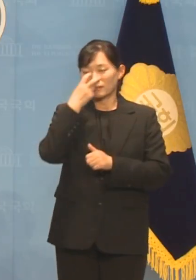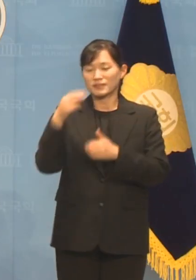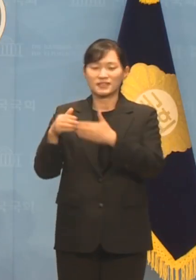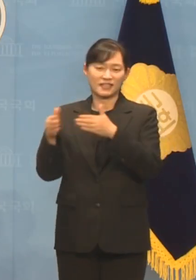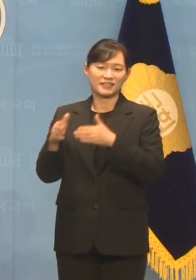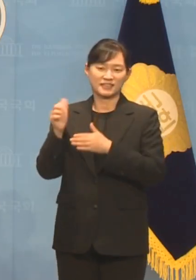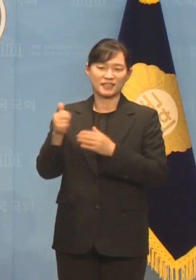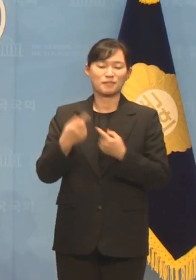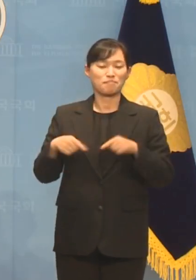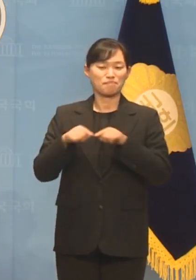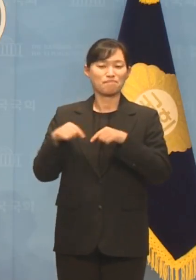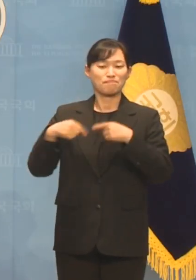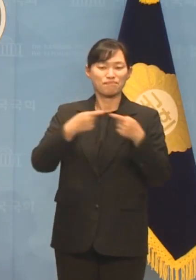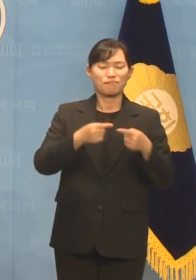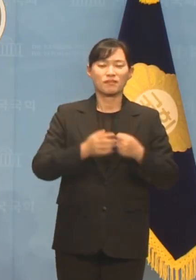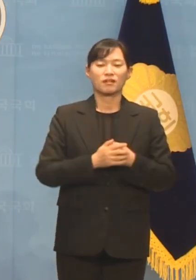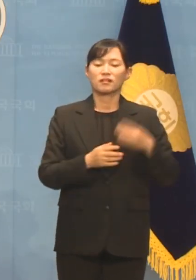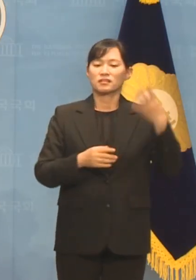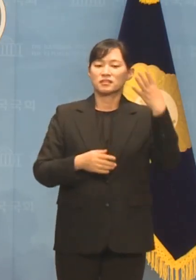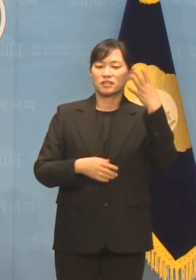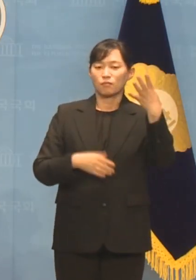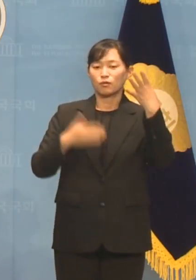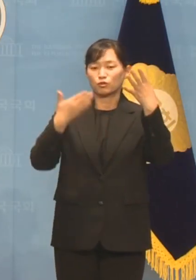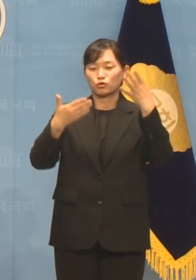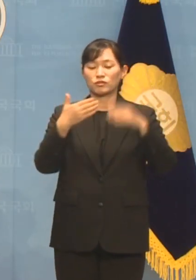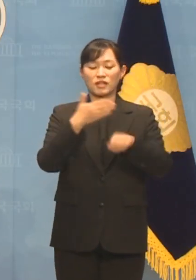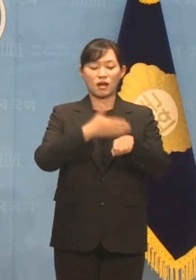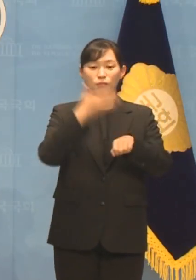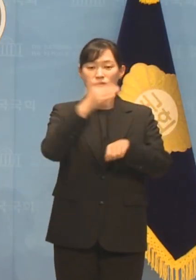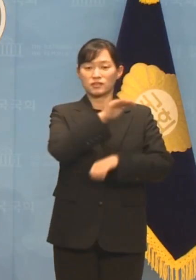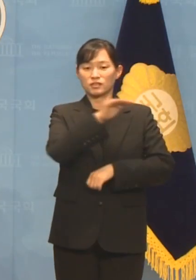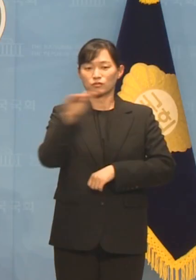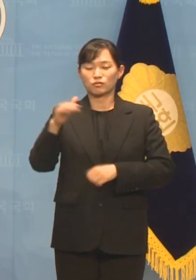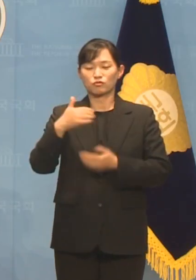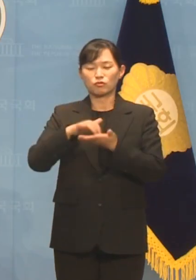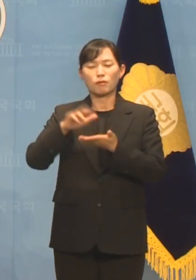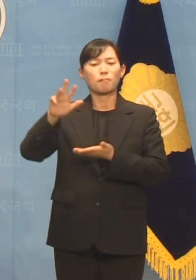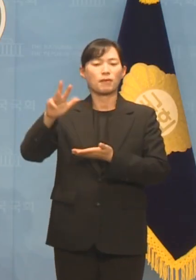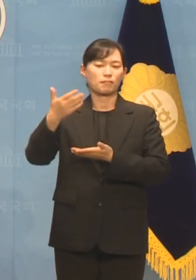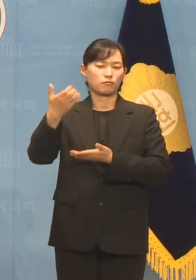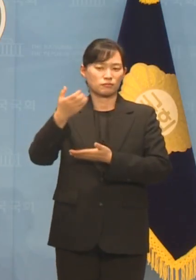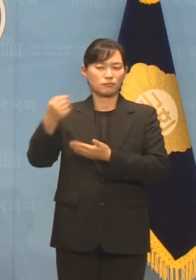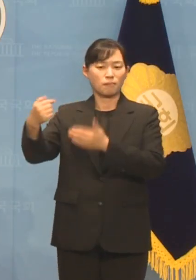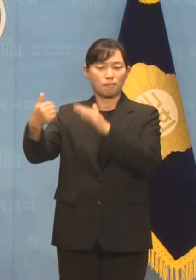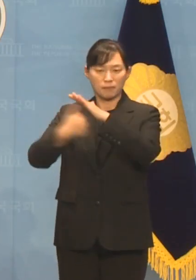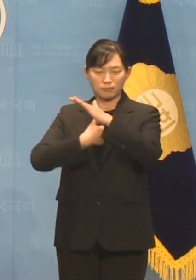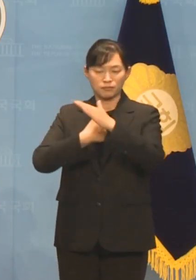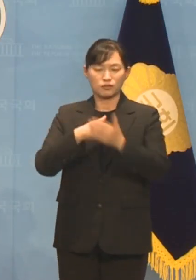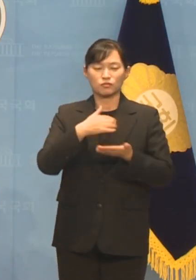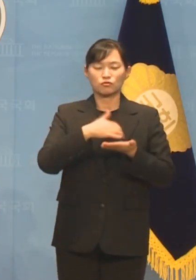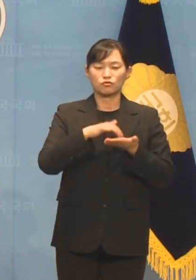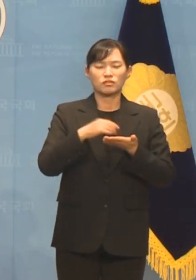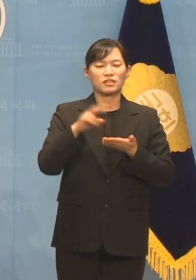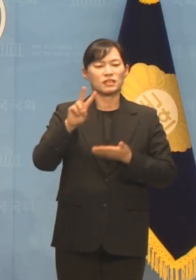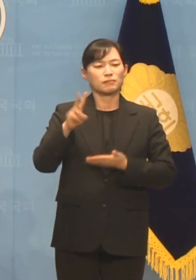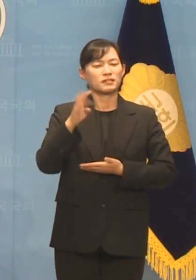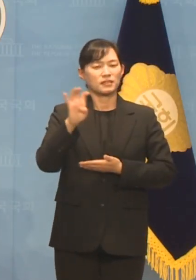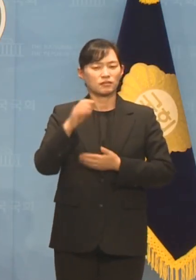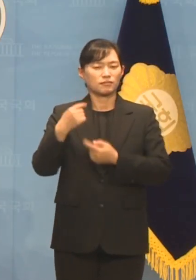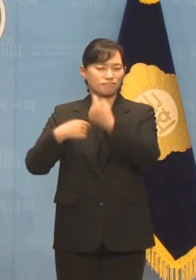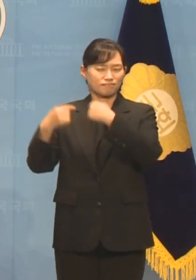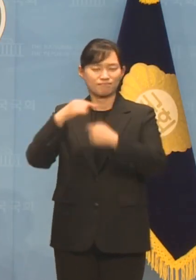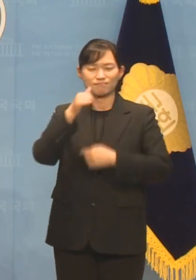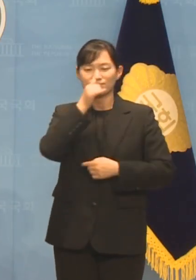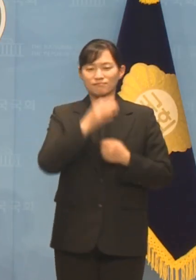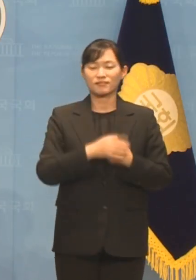허위조작정보감시단장님이십니다. 4월 9일 9시 기준으로 890명이 방문했고 240건의 제보가 있습니다.